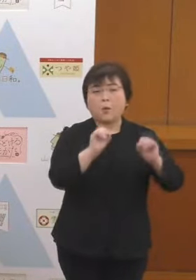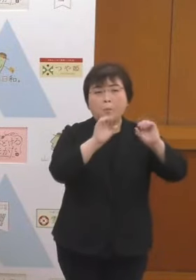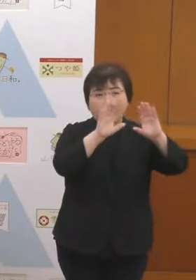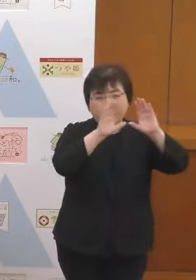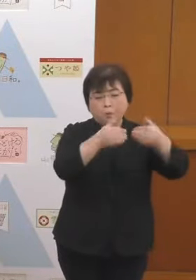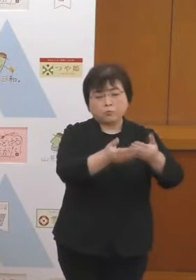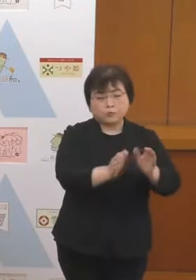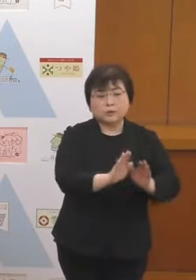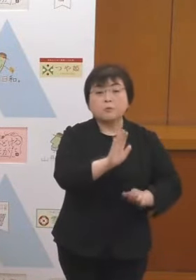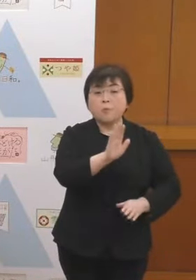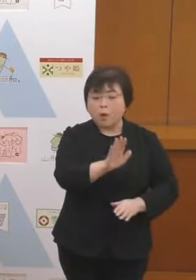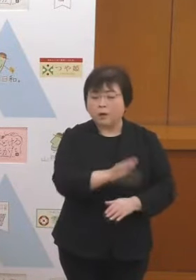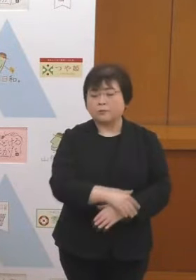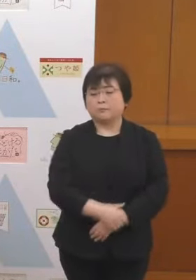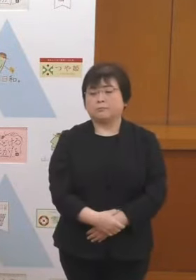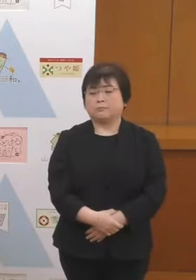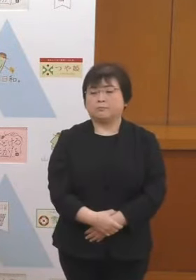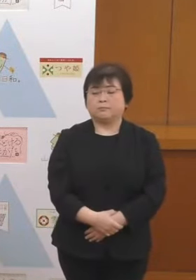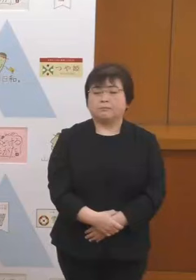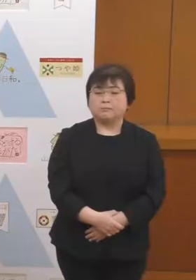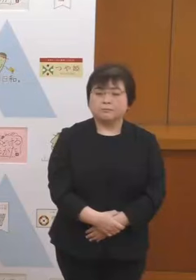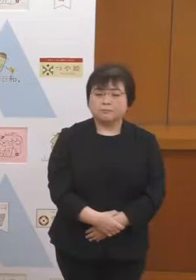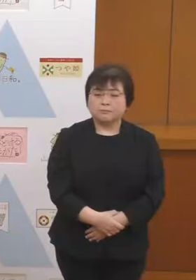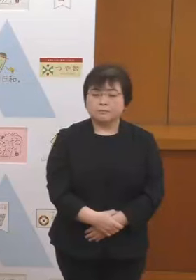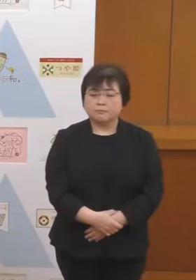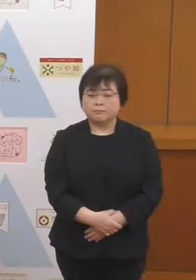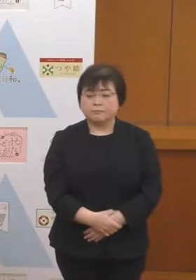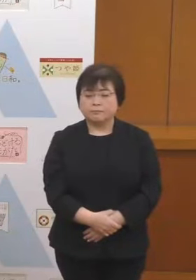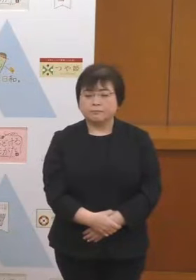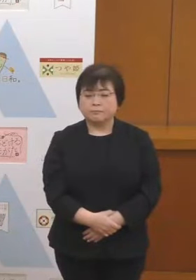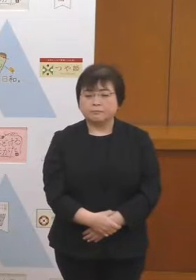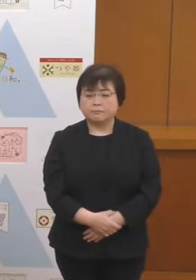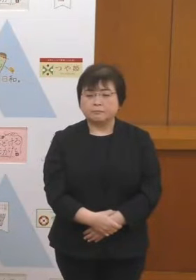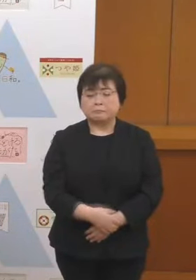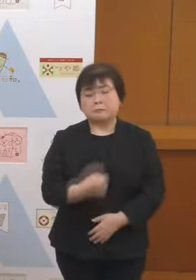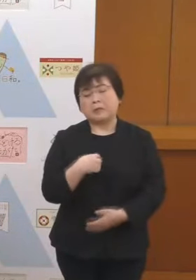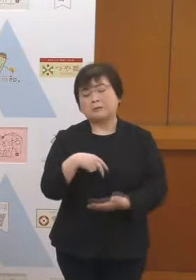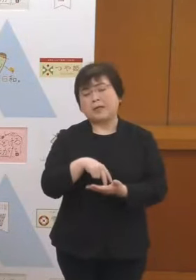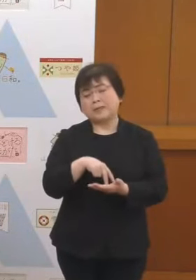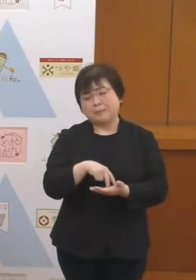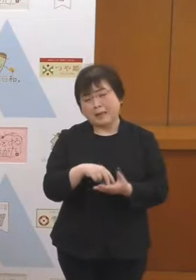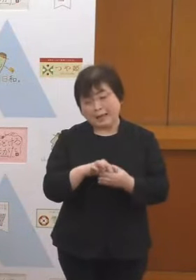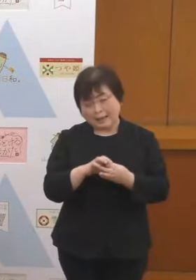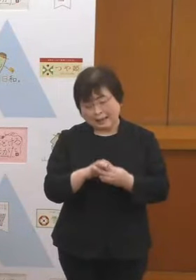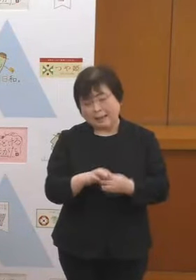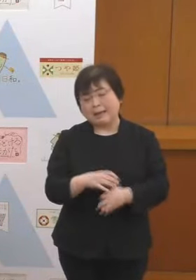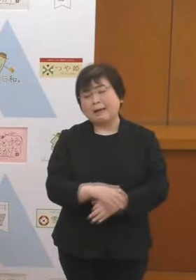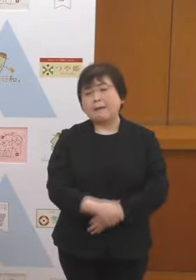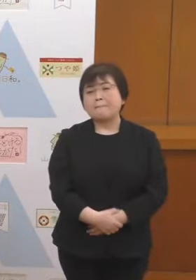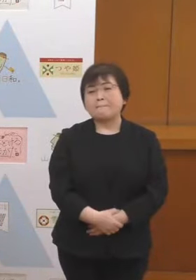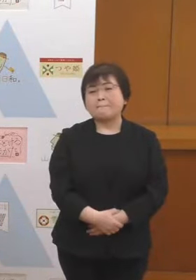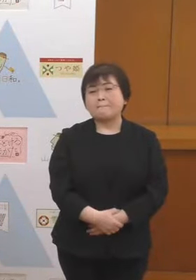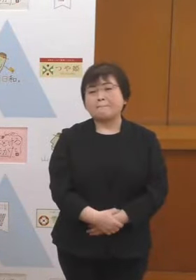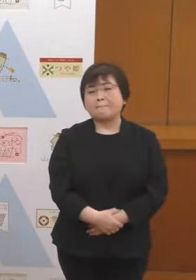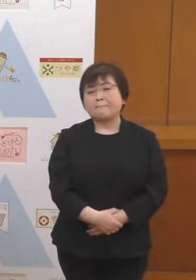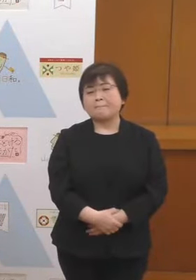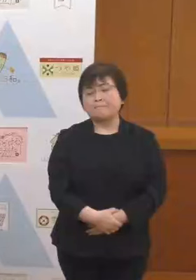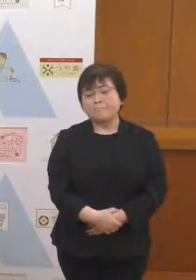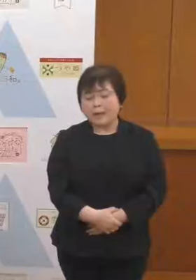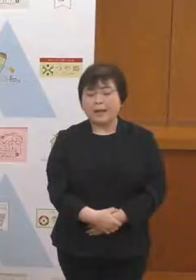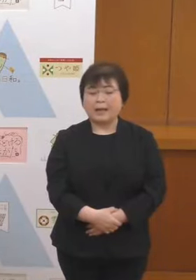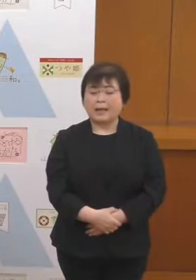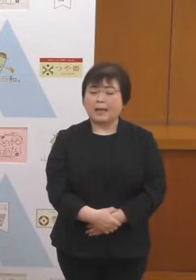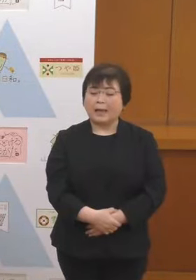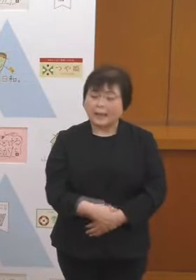ボールのチームもありますうま私の立場ですからやはりあの1回ずつは足